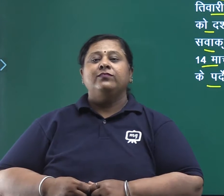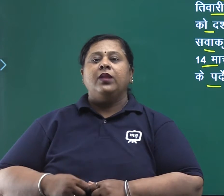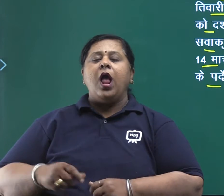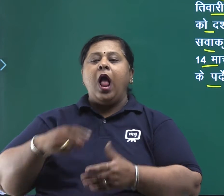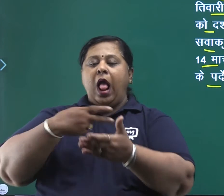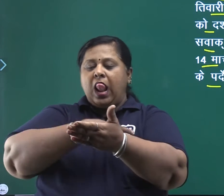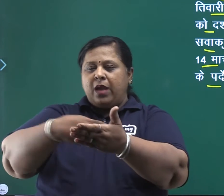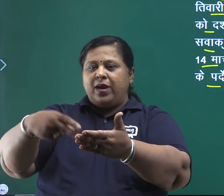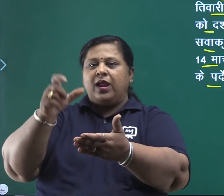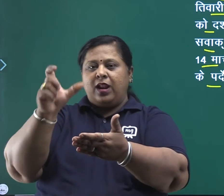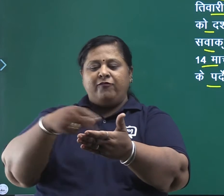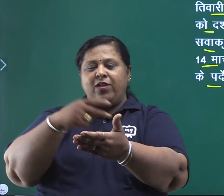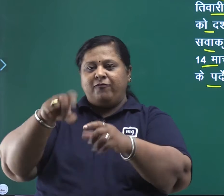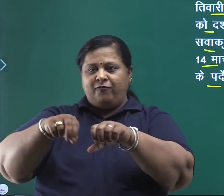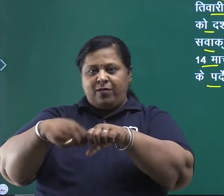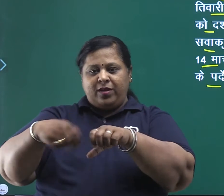आलम आरा